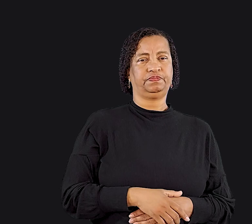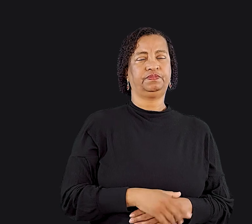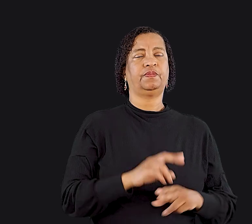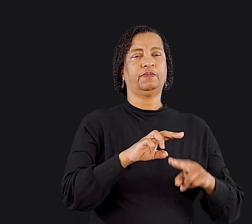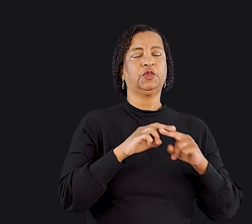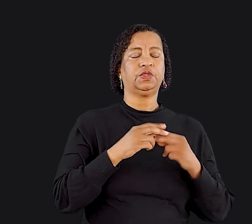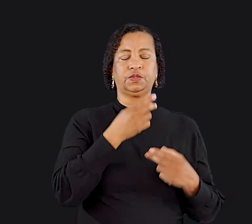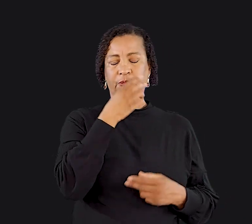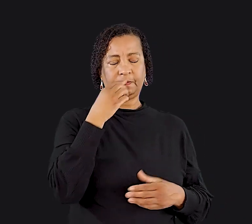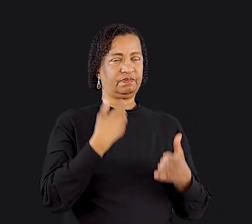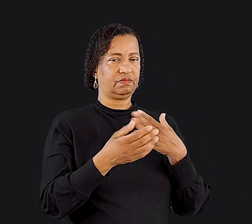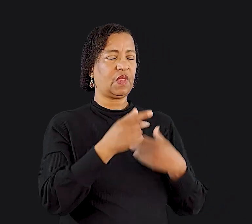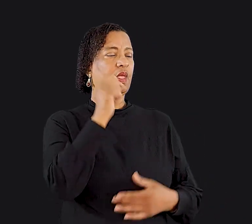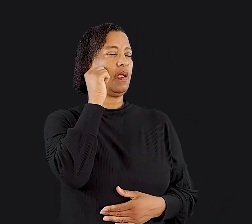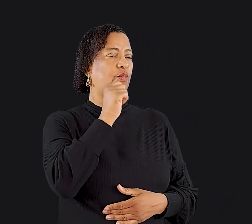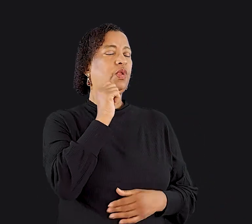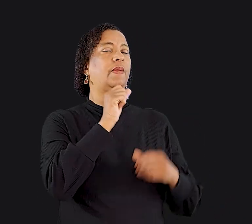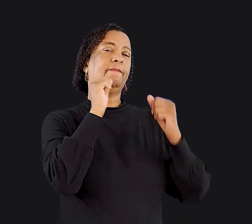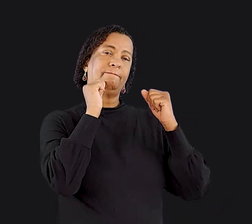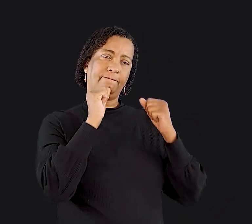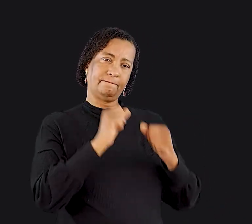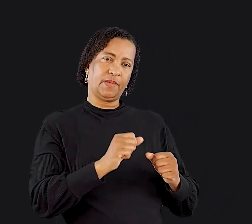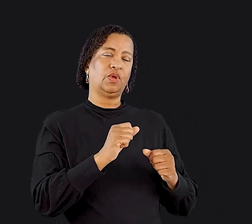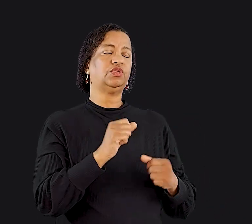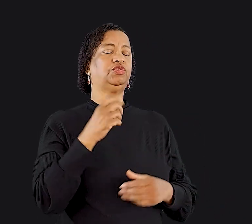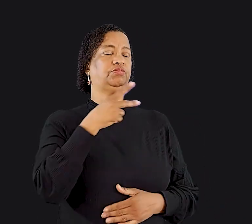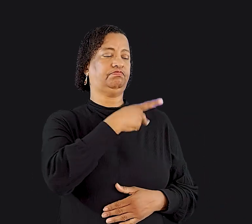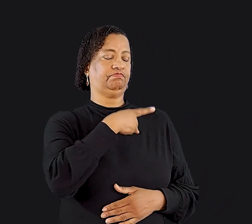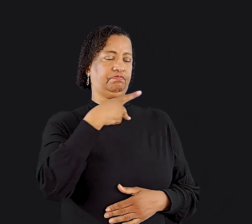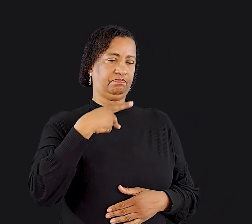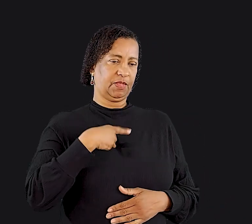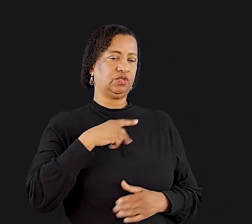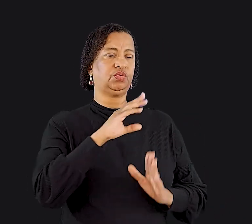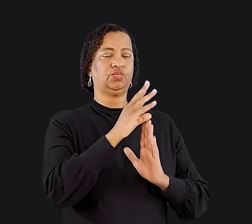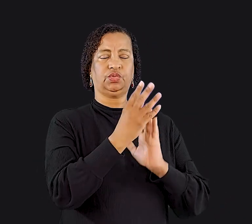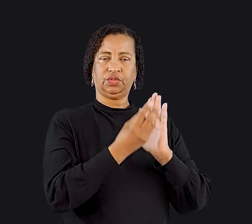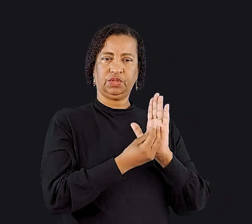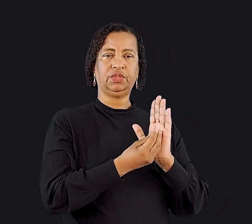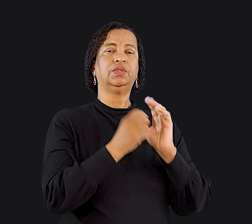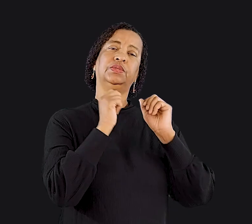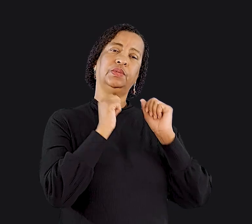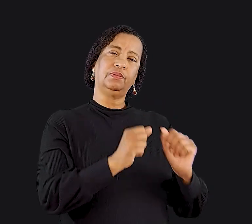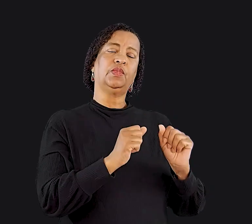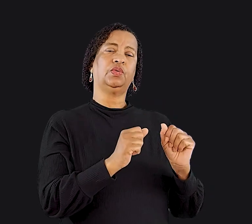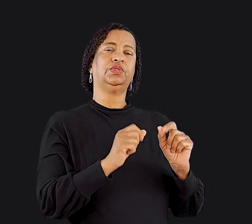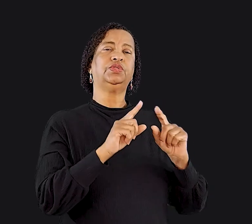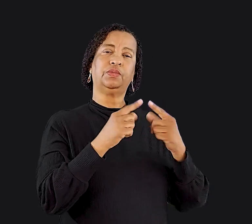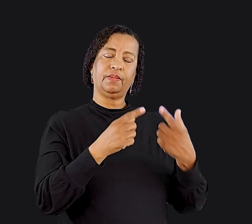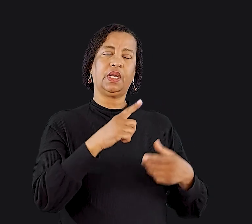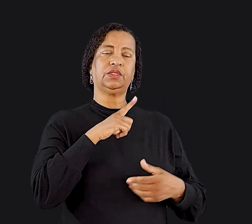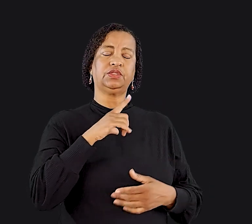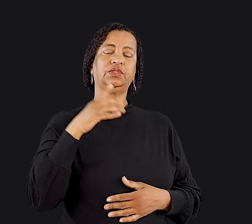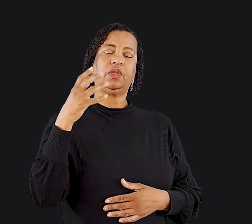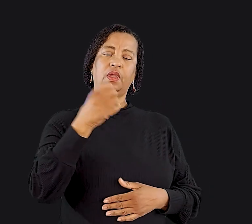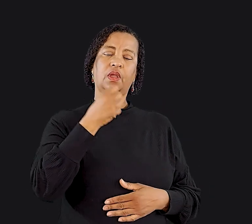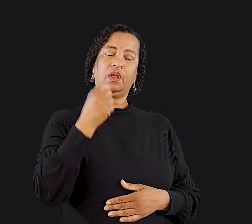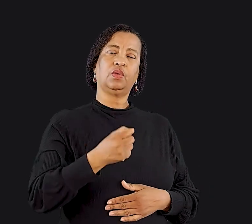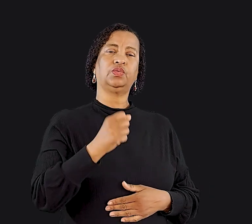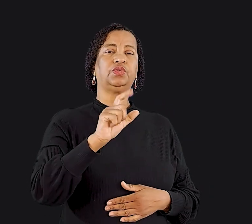Por isso não vejo por que uma mulher não possa ser a pastora de uma igreja. Pode, sob a autoridade dos seus